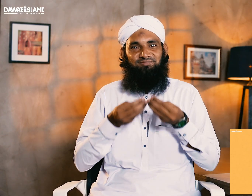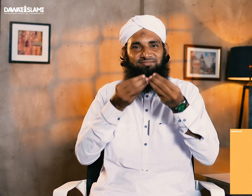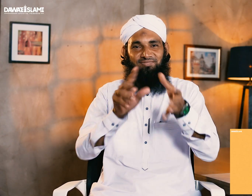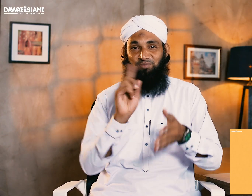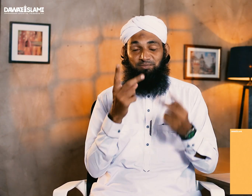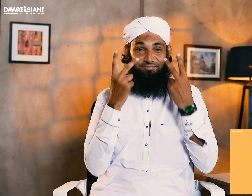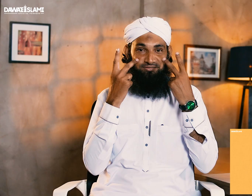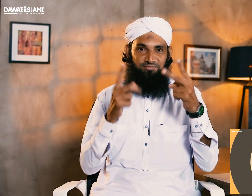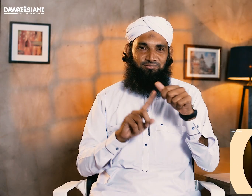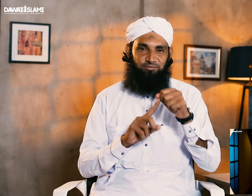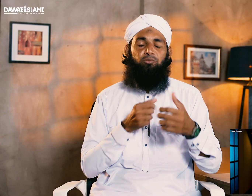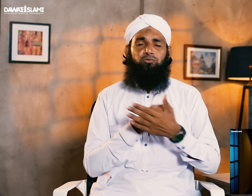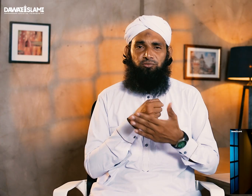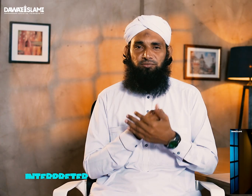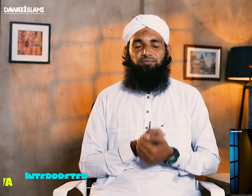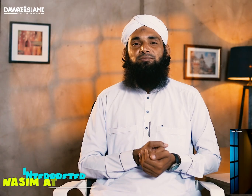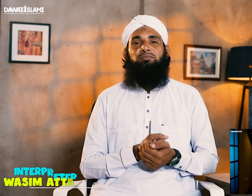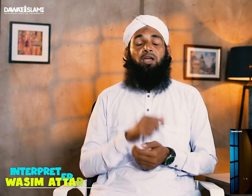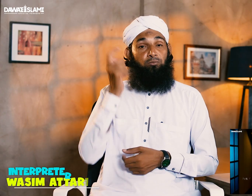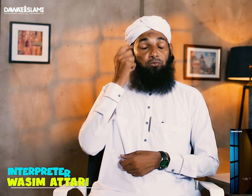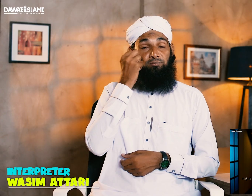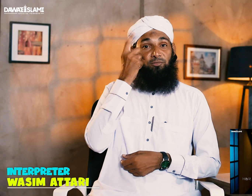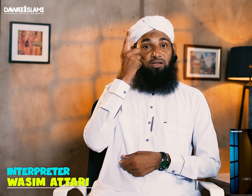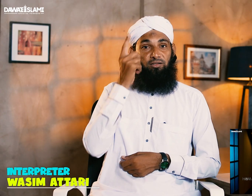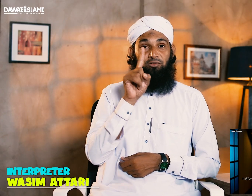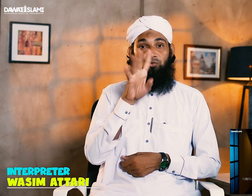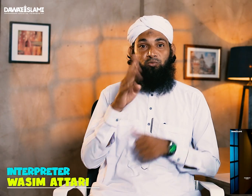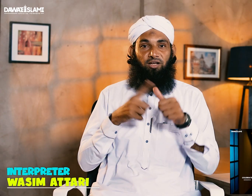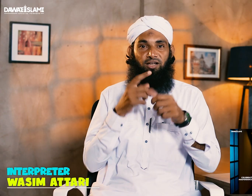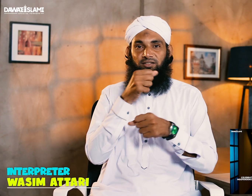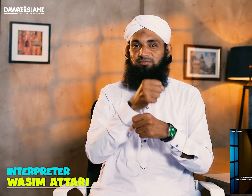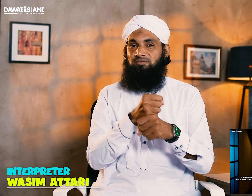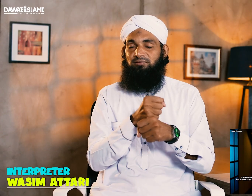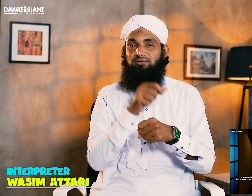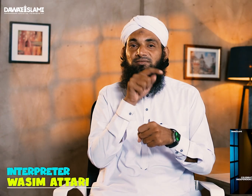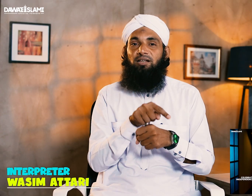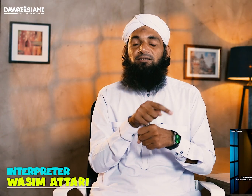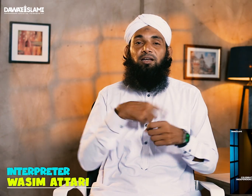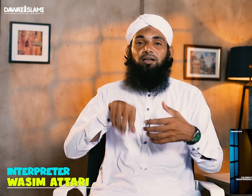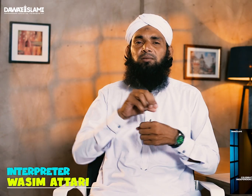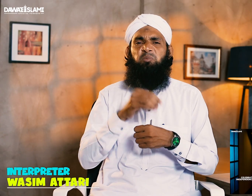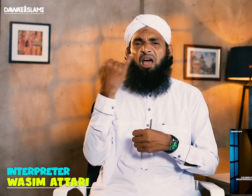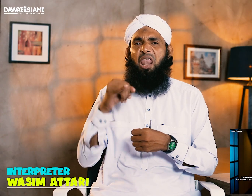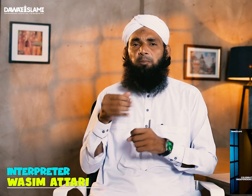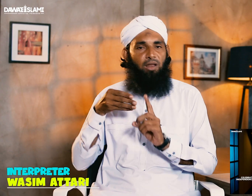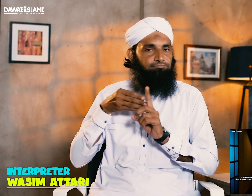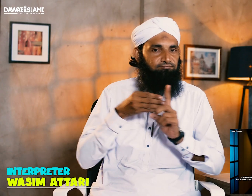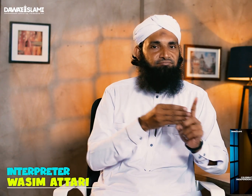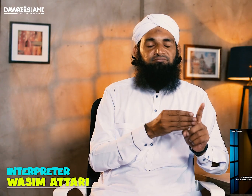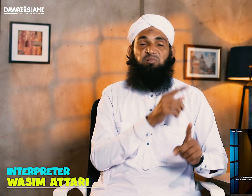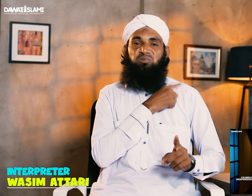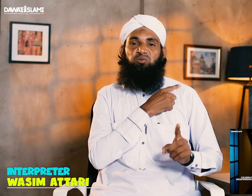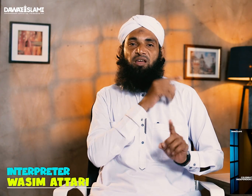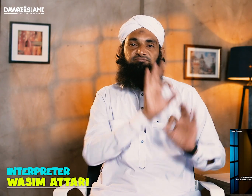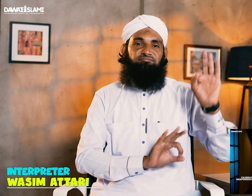مختصراً گفتگو کریں گے۔ سب سے پہلے ہمیں اس بات کو یقینی بنانا چاہیے کہ جشن آزادی کے نام پر ہم ایسے کاموں میں نہ پڑ جائیں کہ